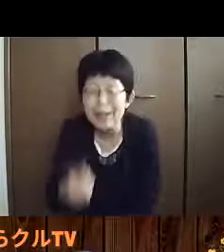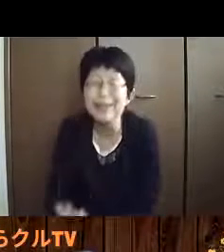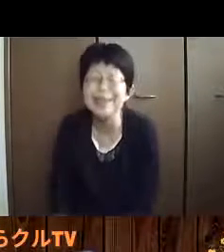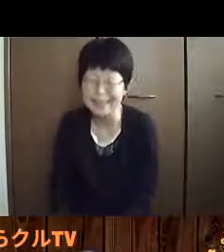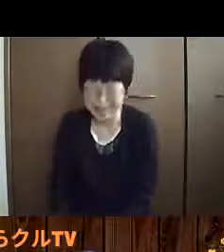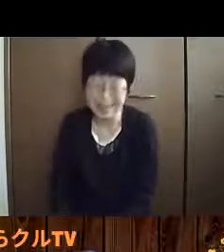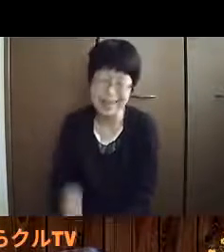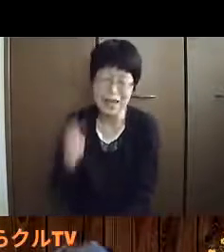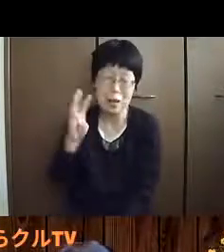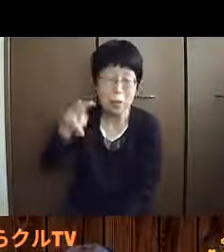は。